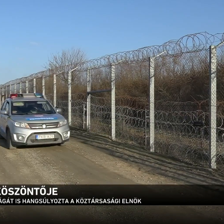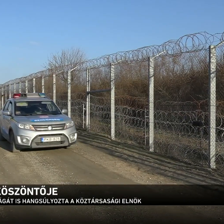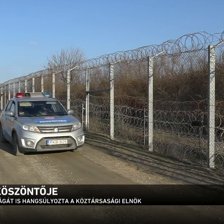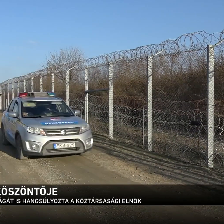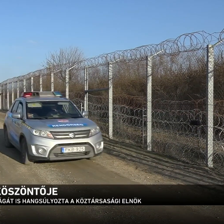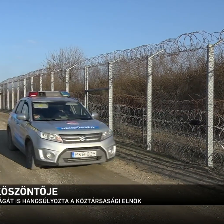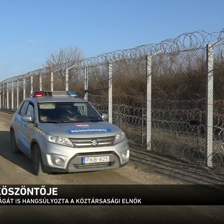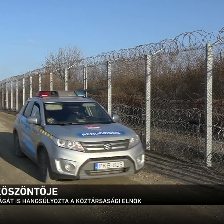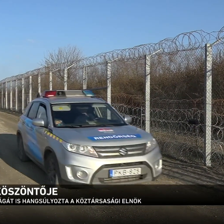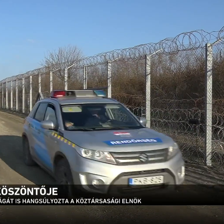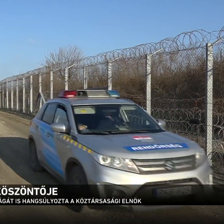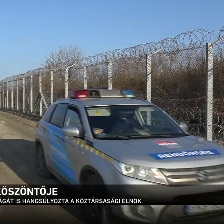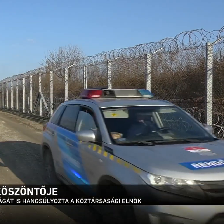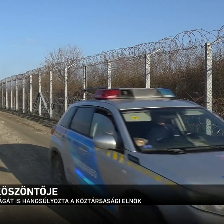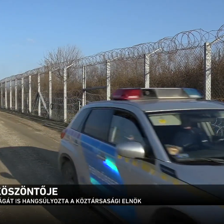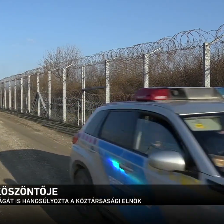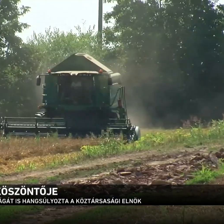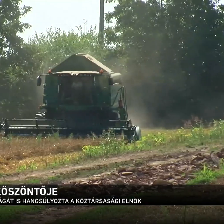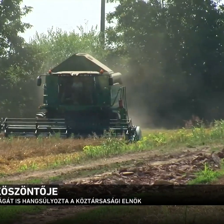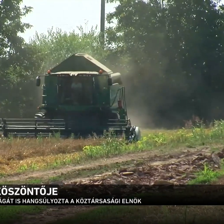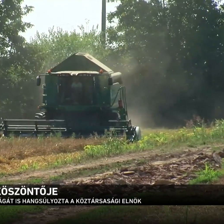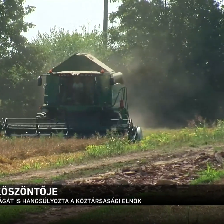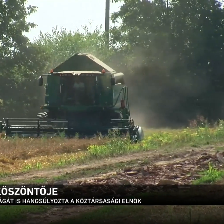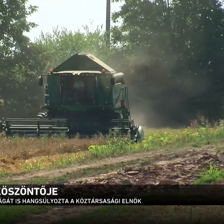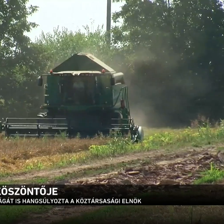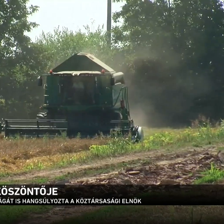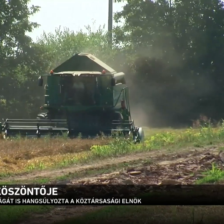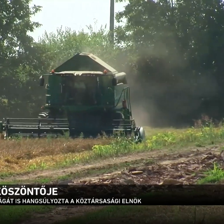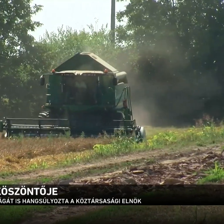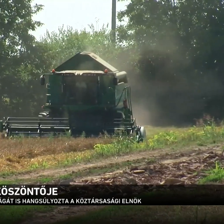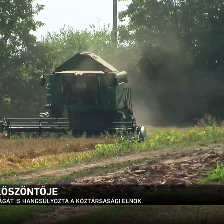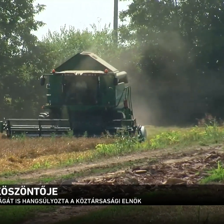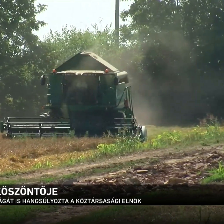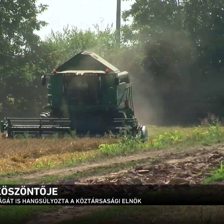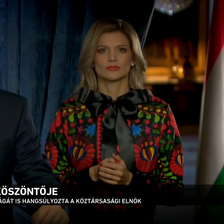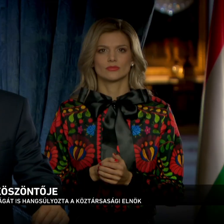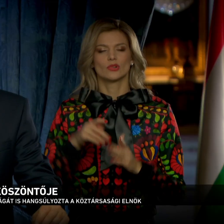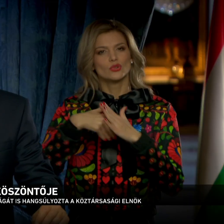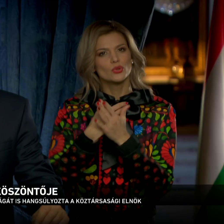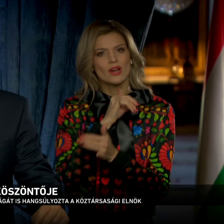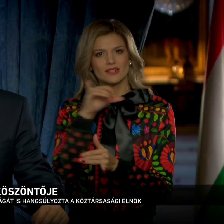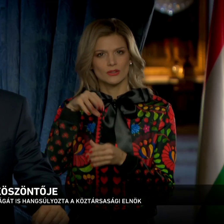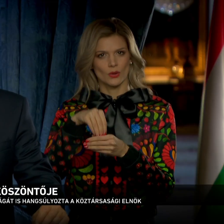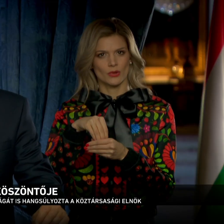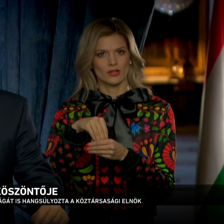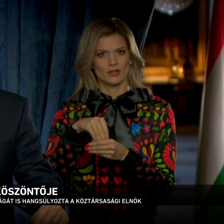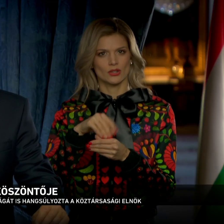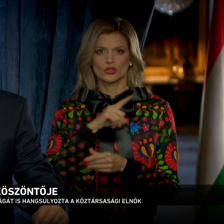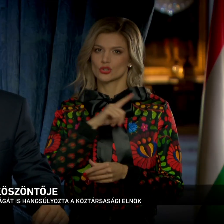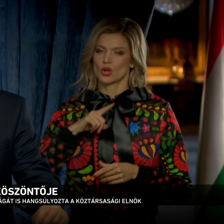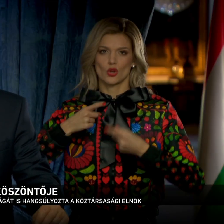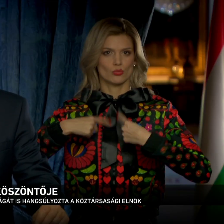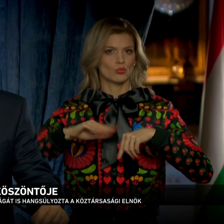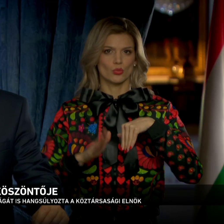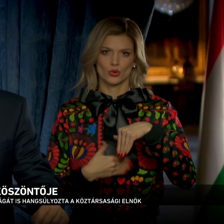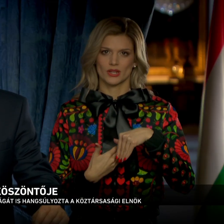a biztonságunkat, védték határainkat, földet műveltek, szolgáltatást nyújtottak. Az új esztendőben is csak